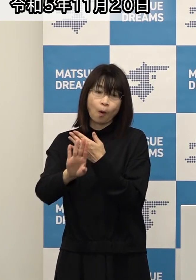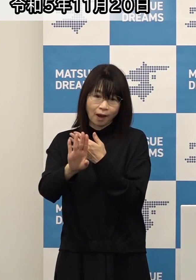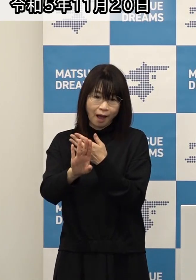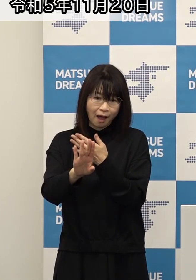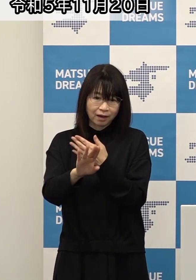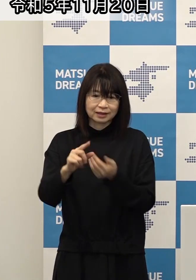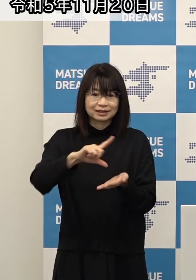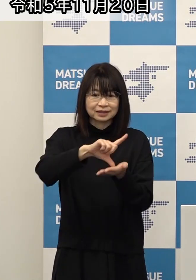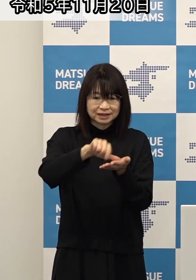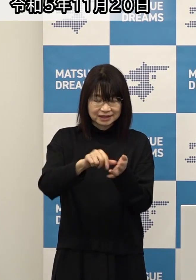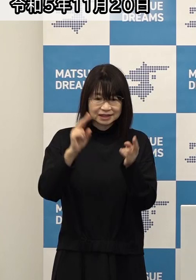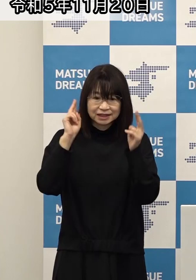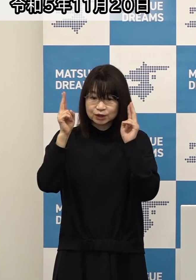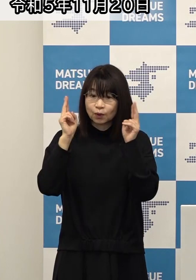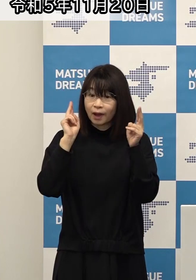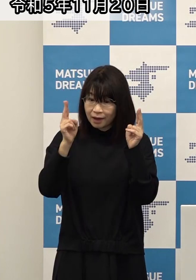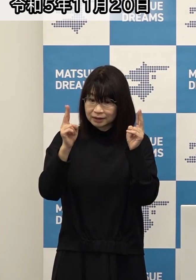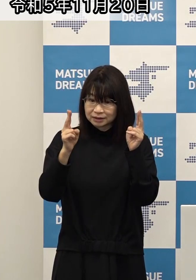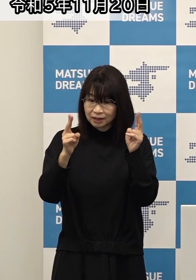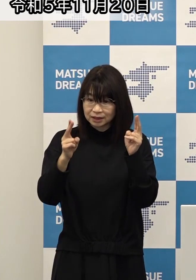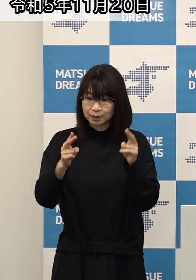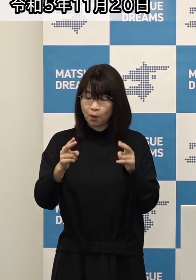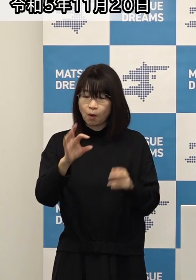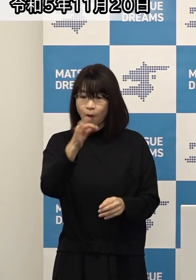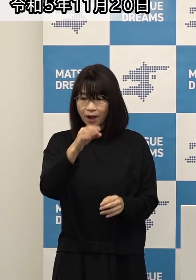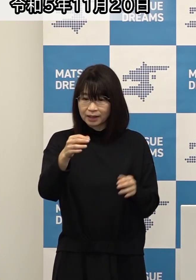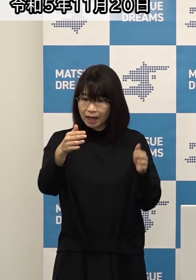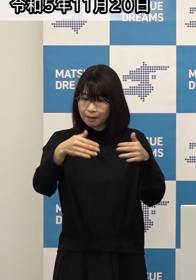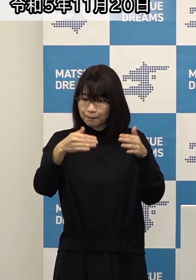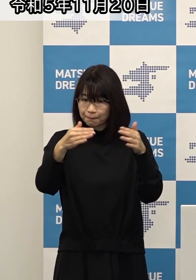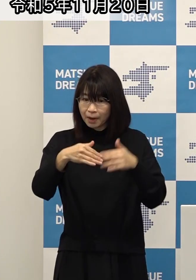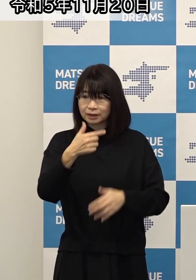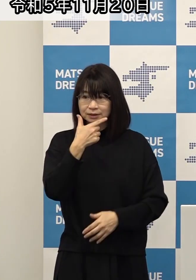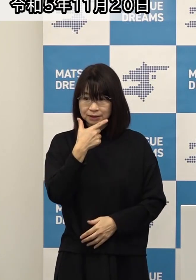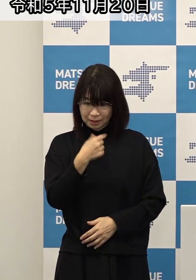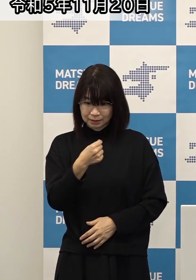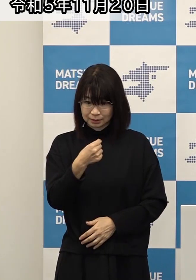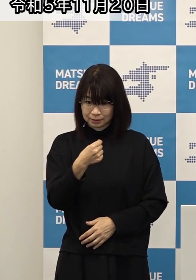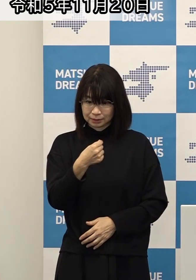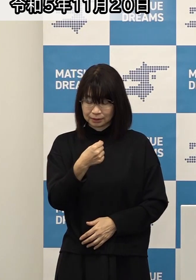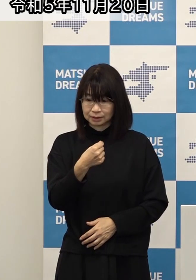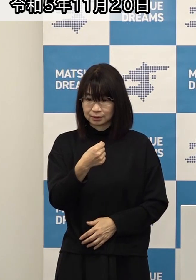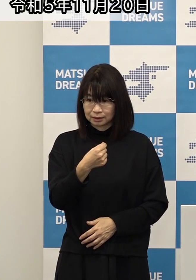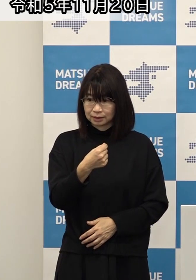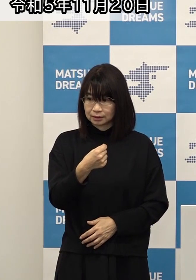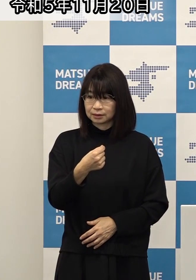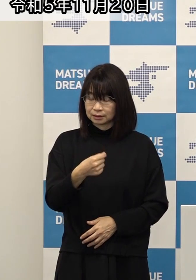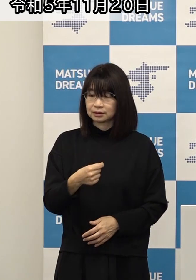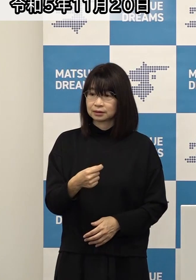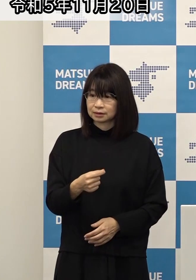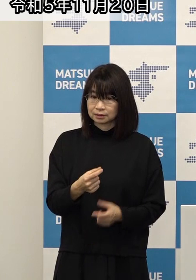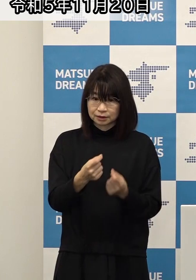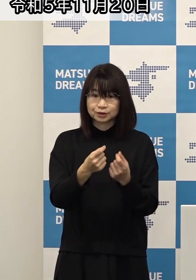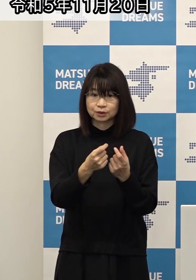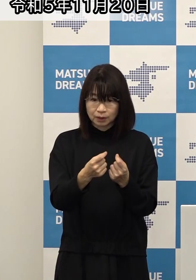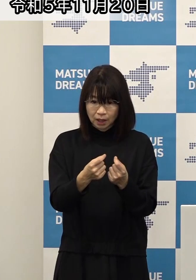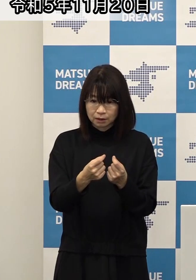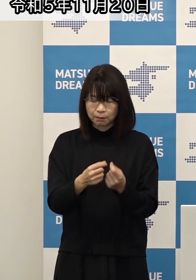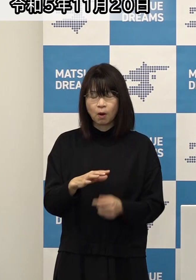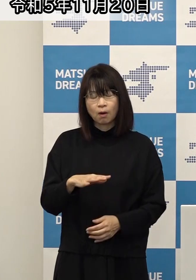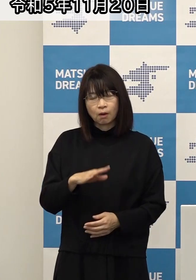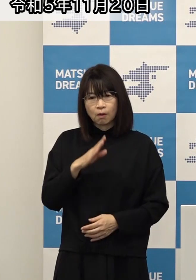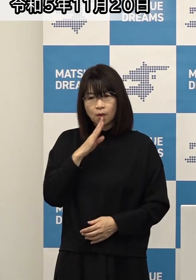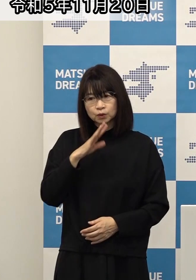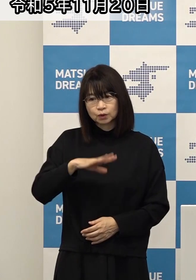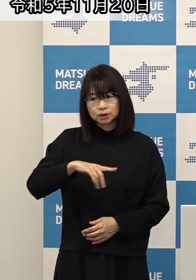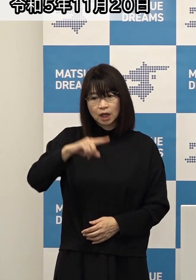るという話だったんですけど、当初その主にバンダイナムコさんに負担してもらうと言ってたのから、はい、ちょっと